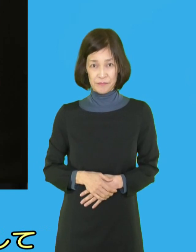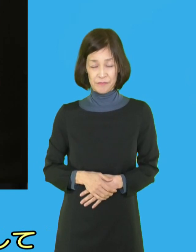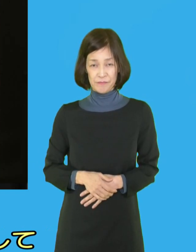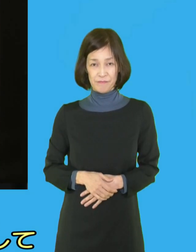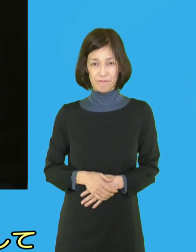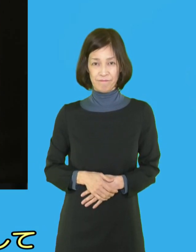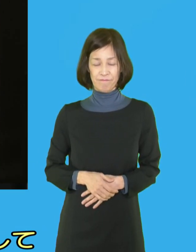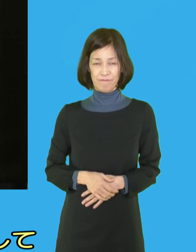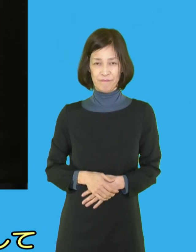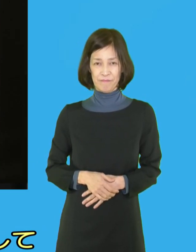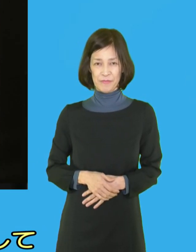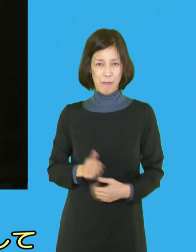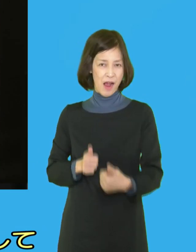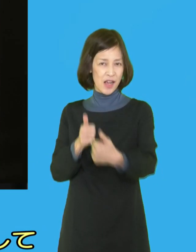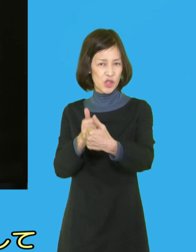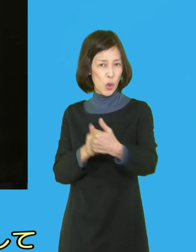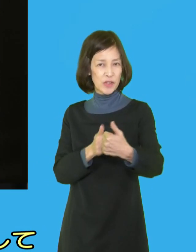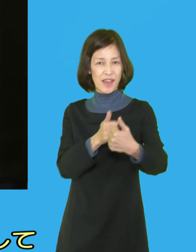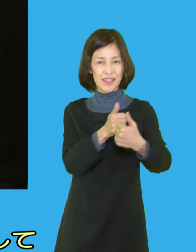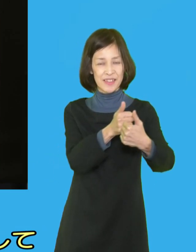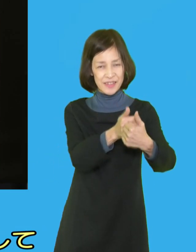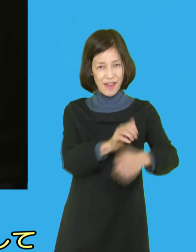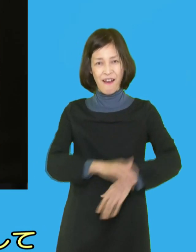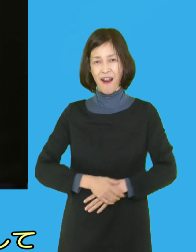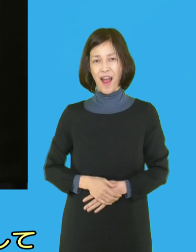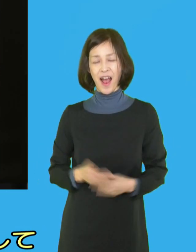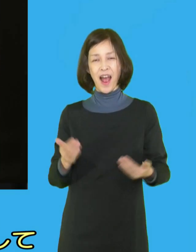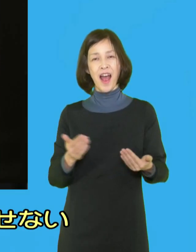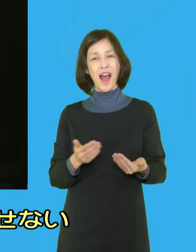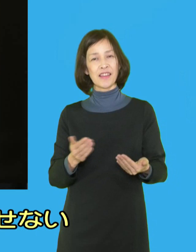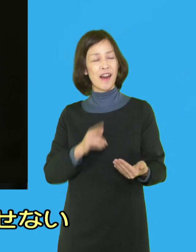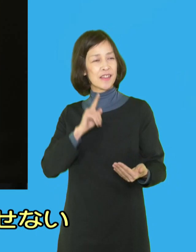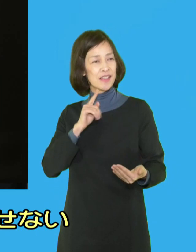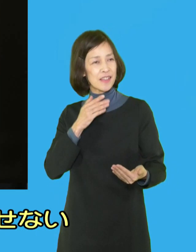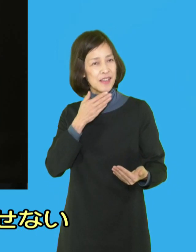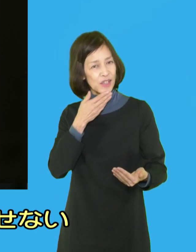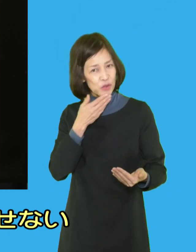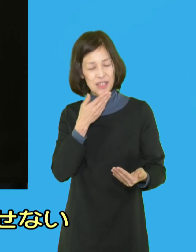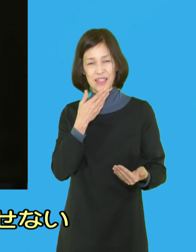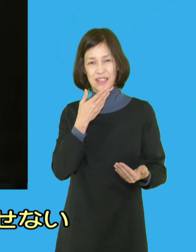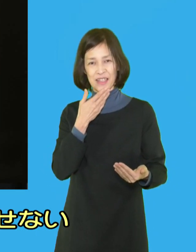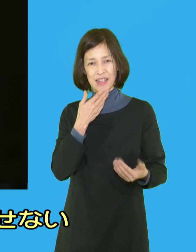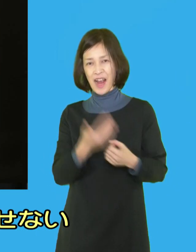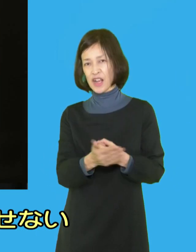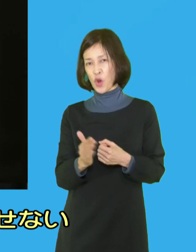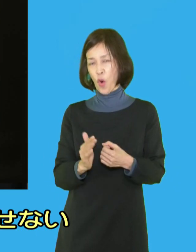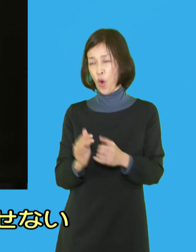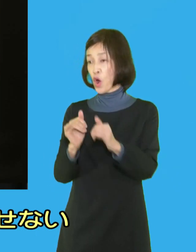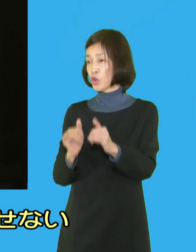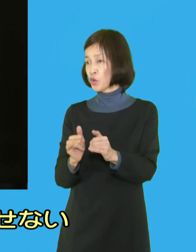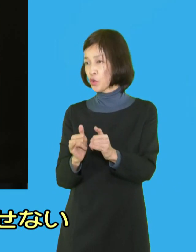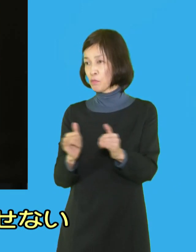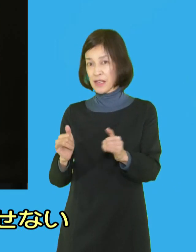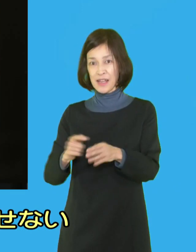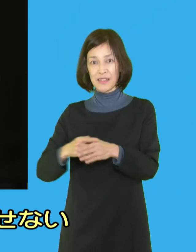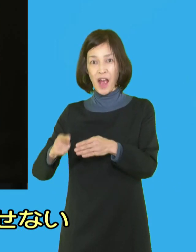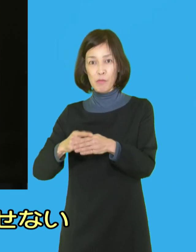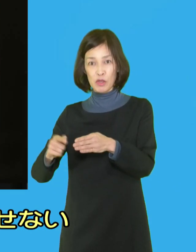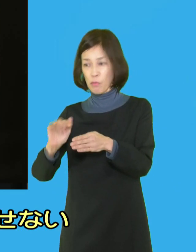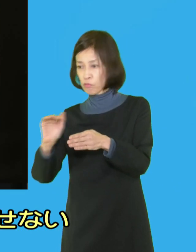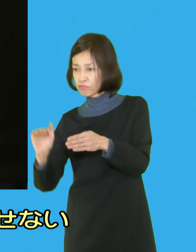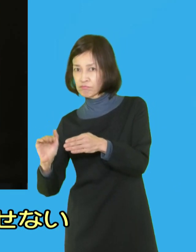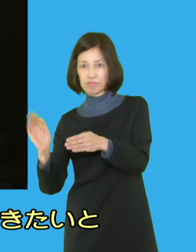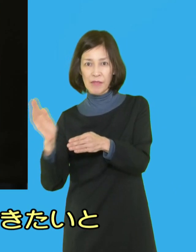際にこれを挑戦しながら働きやすい環境、そしてしっかりと住民サービスを停滞させない、低下させ